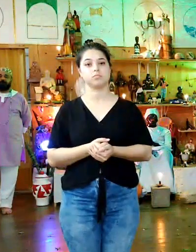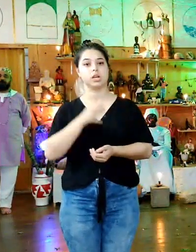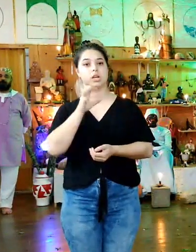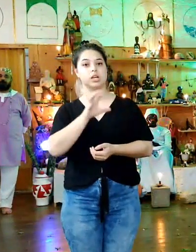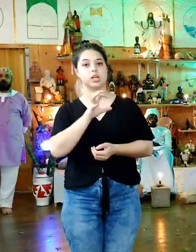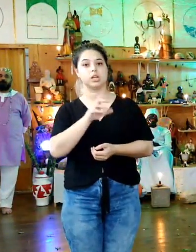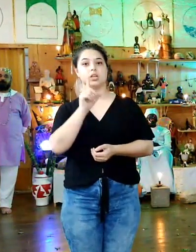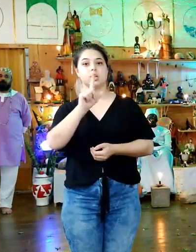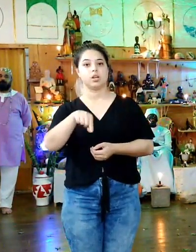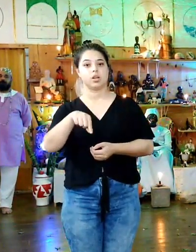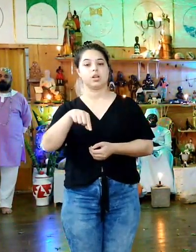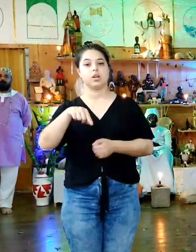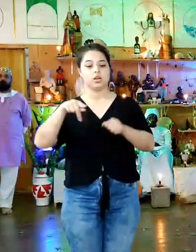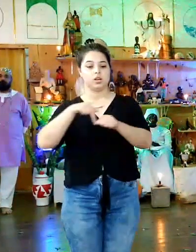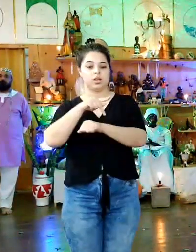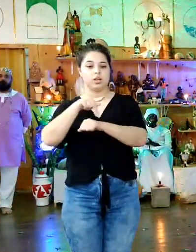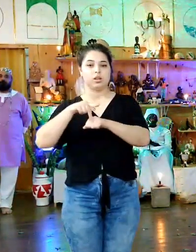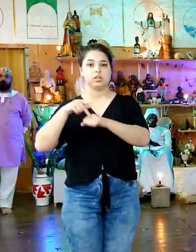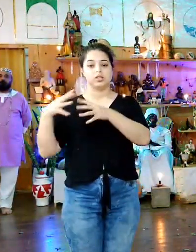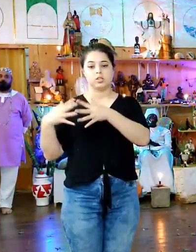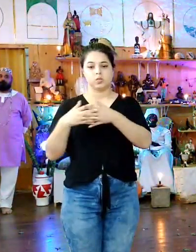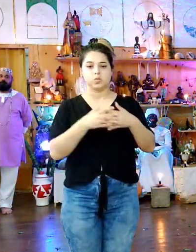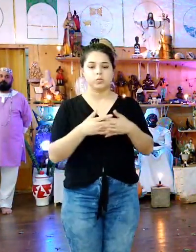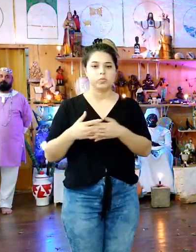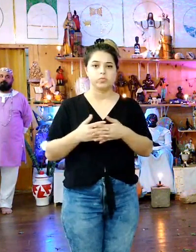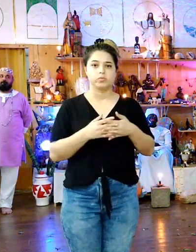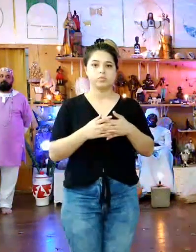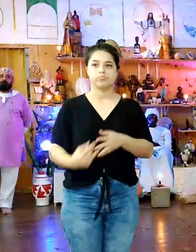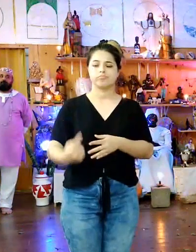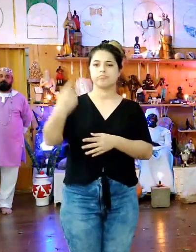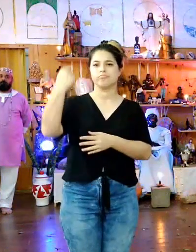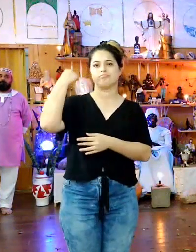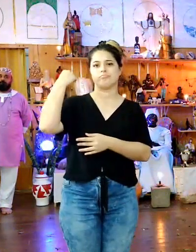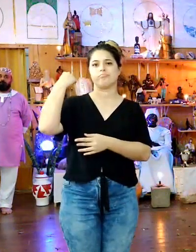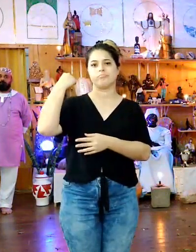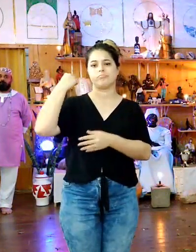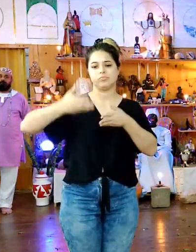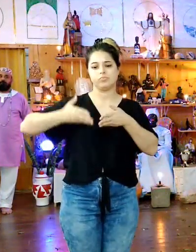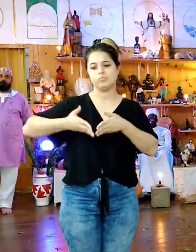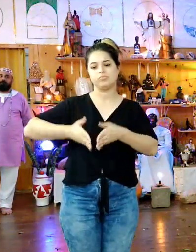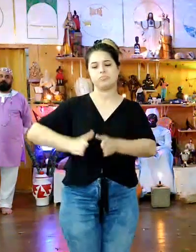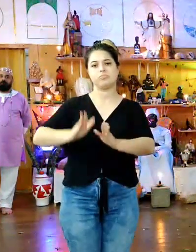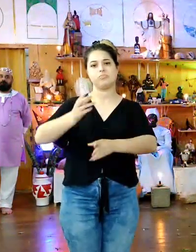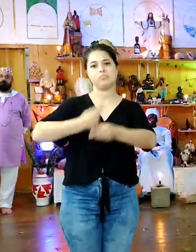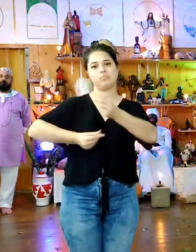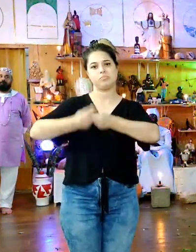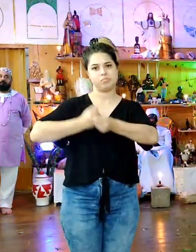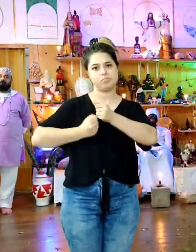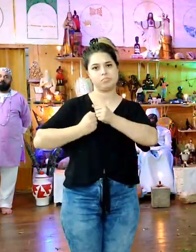Isso que foi a república conturbada lá no tempo em que nasceu o banho.